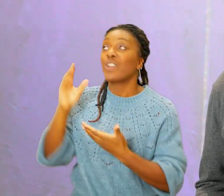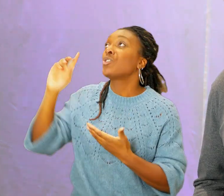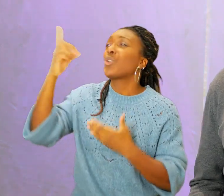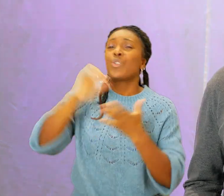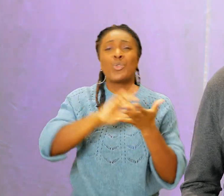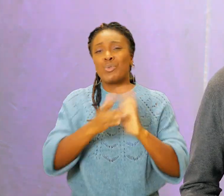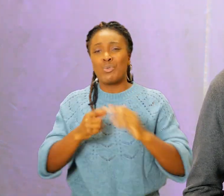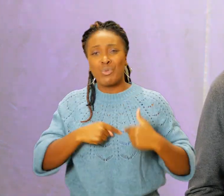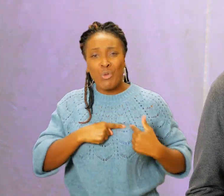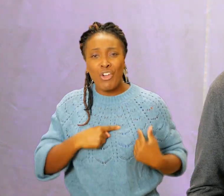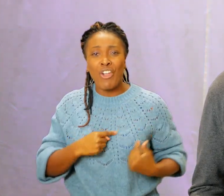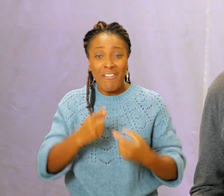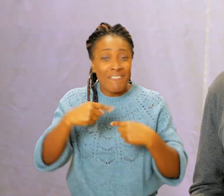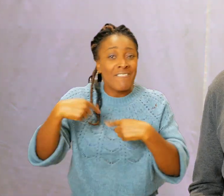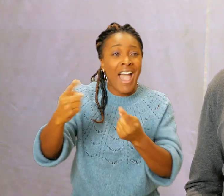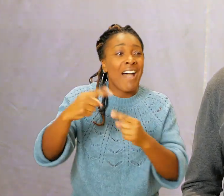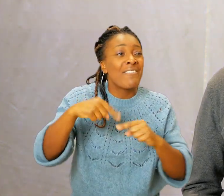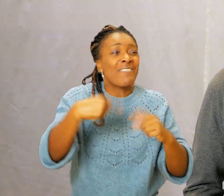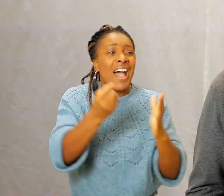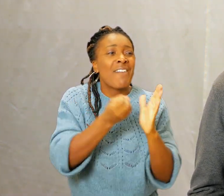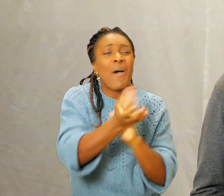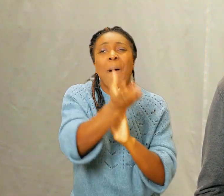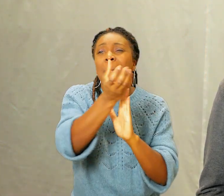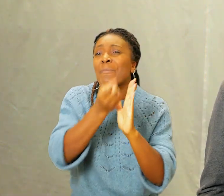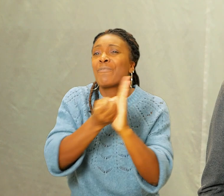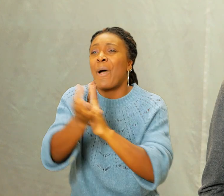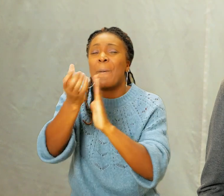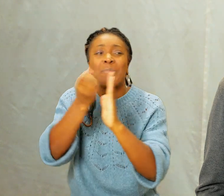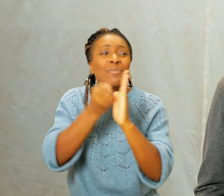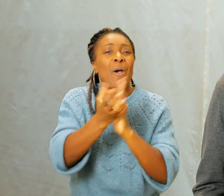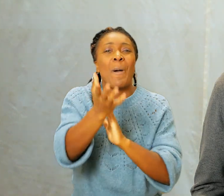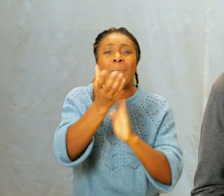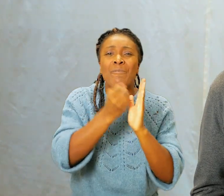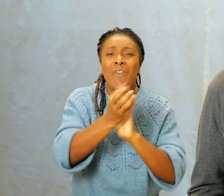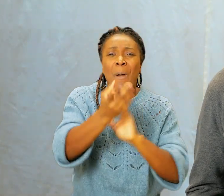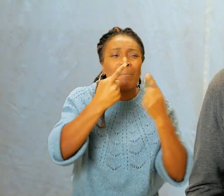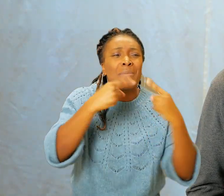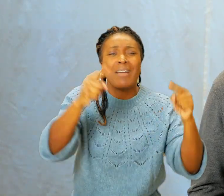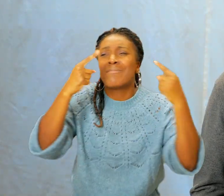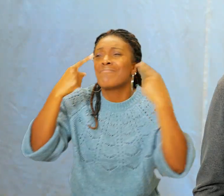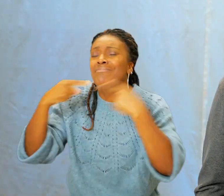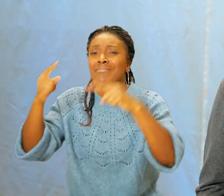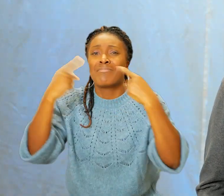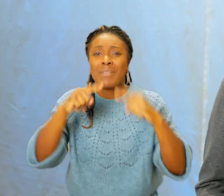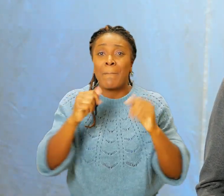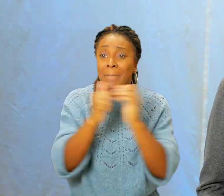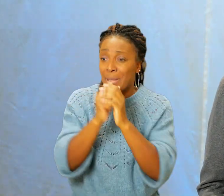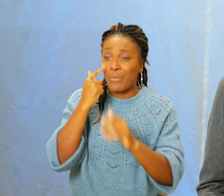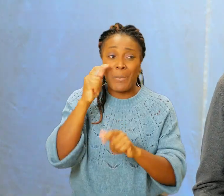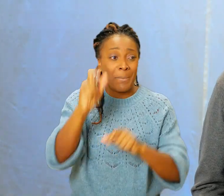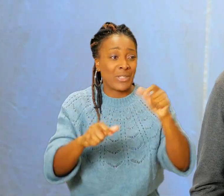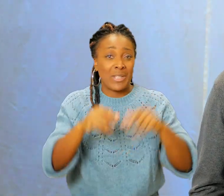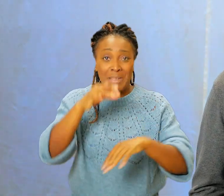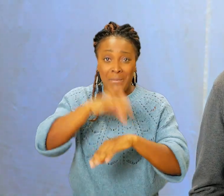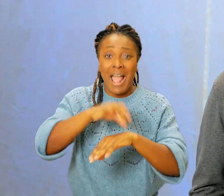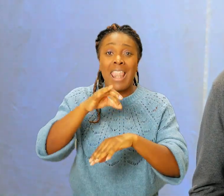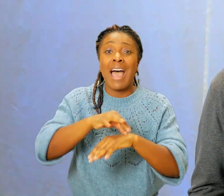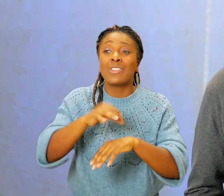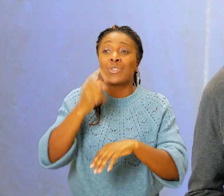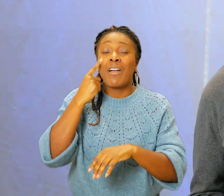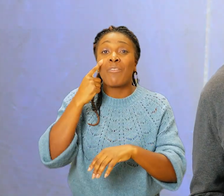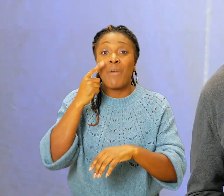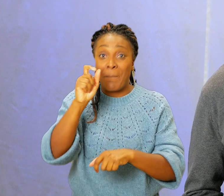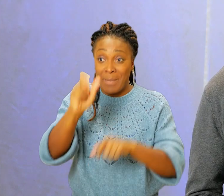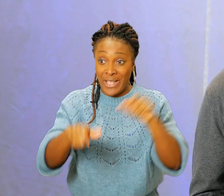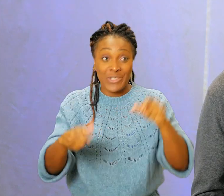puisses aller prêcher la parole et imposer les mains aux malades dans le nom de Jésus. Et tu verras les guérisons. Parce que Jésus-Christ l'a dit. Y